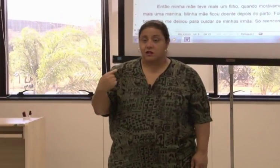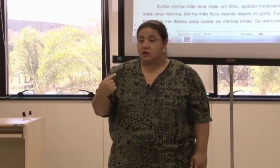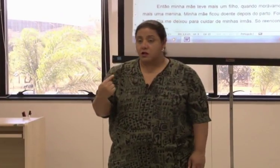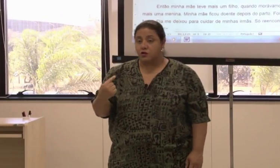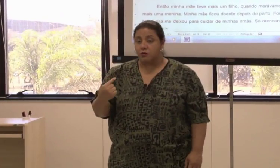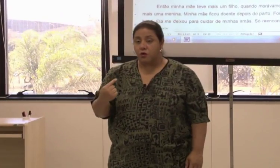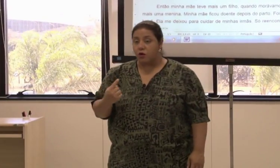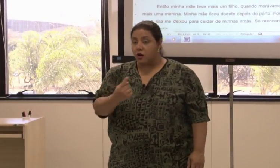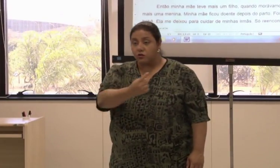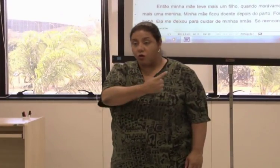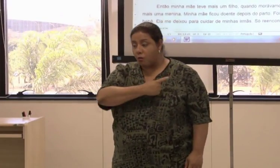Eu estou me colocando como?